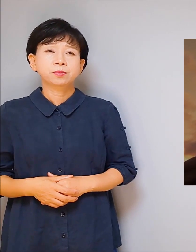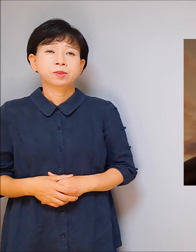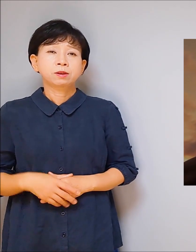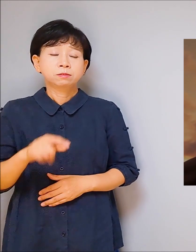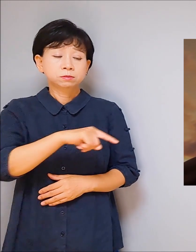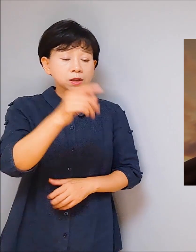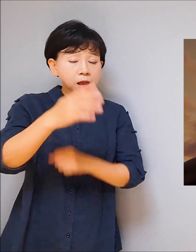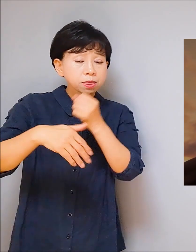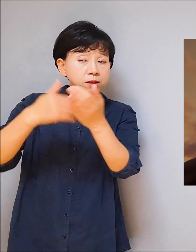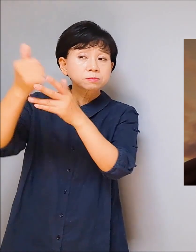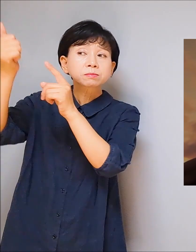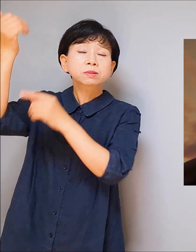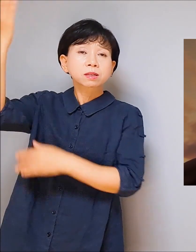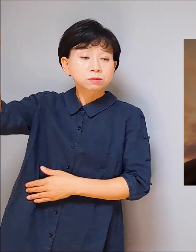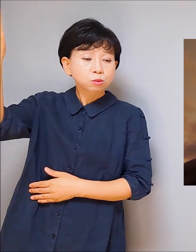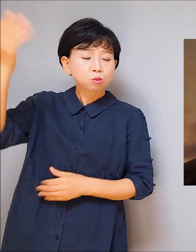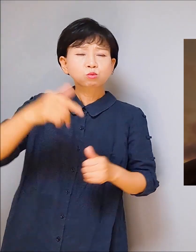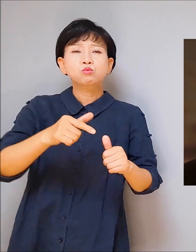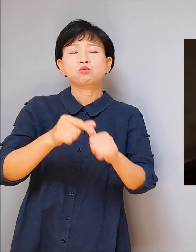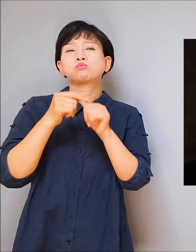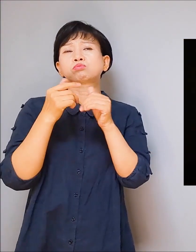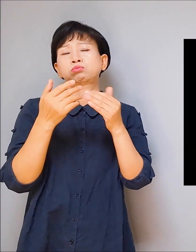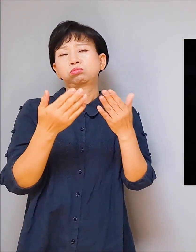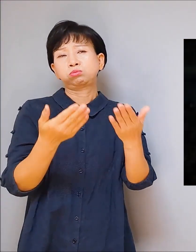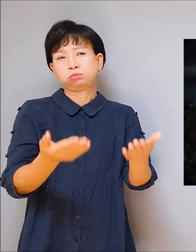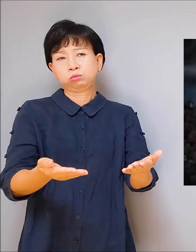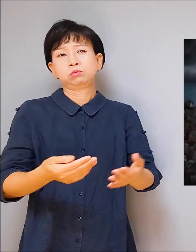그들을 하나님께서 구원하셔서